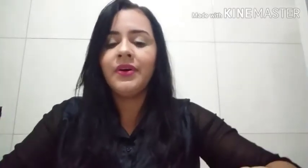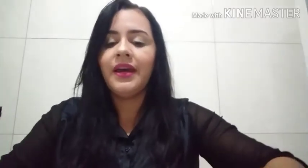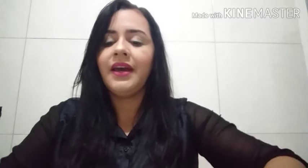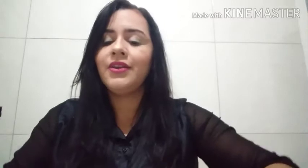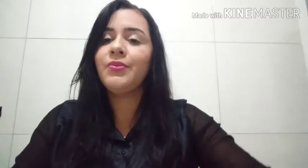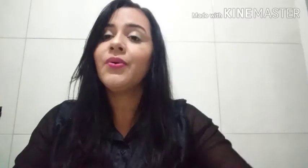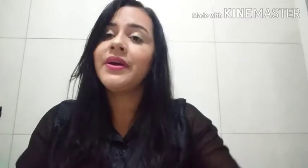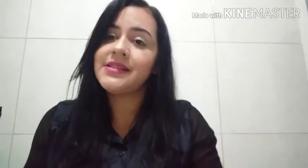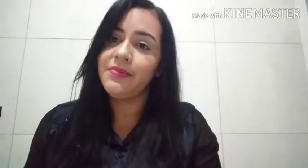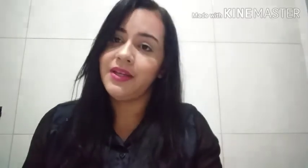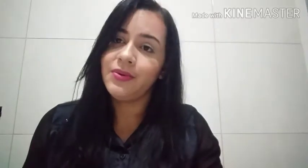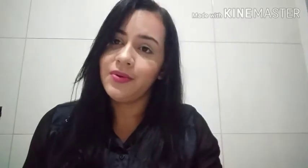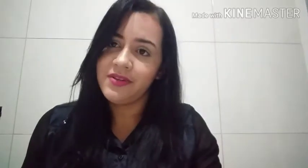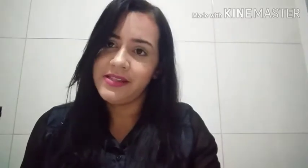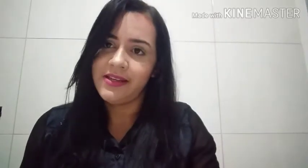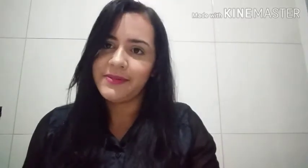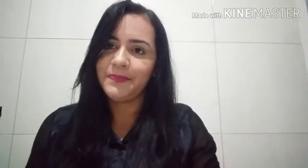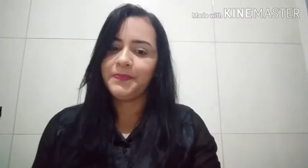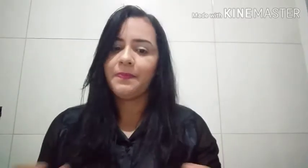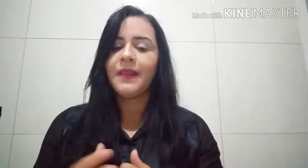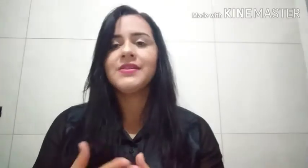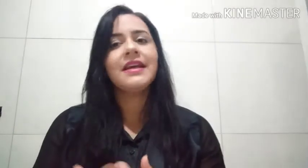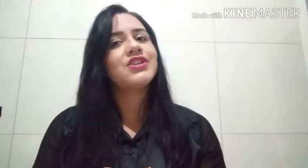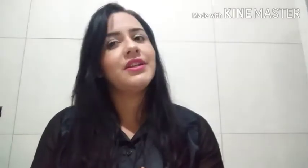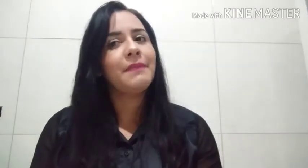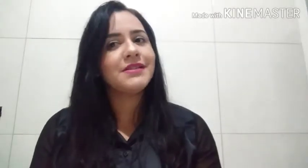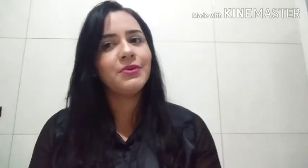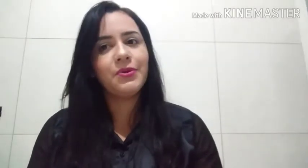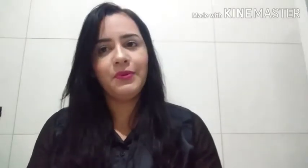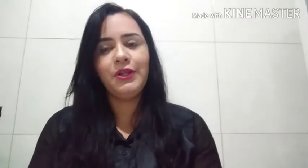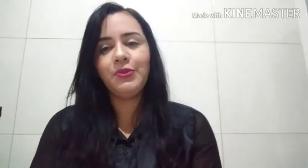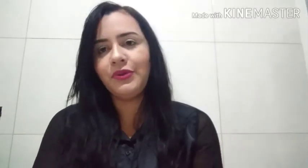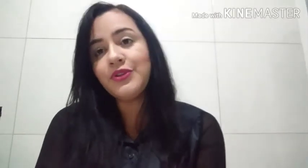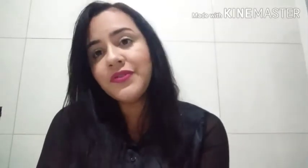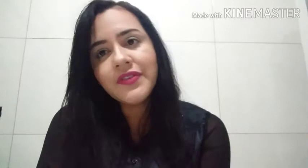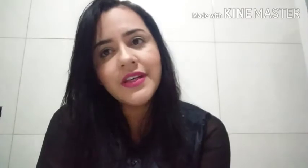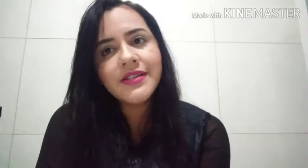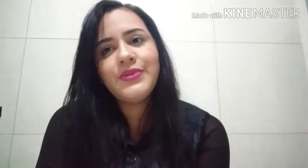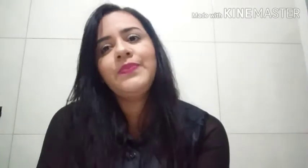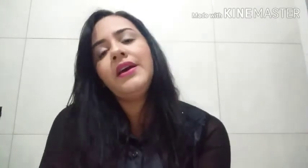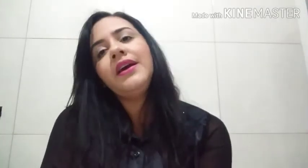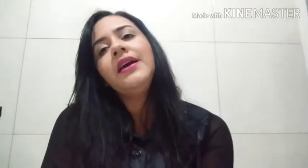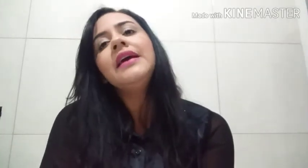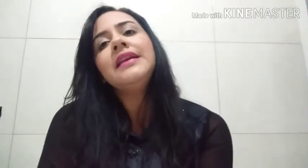um pouquinho do meu conhecimento com vocês. Eu sei que a gente está passando por um momento muito difícil, né? Nesse